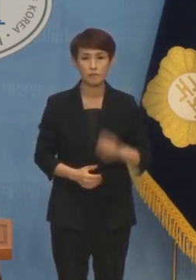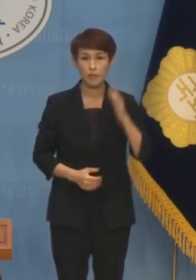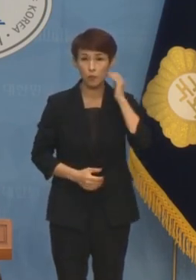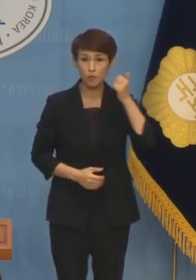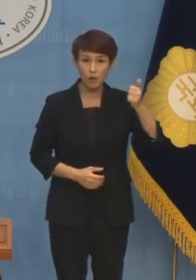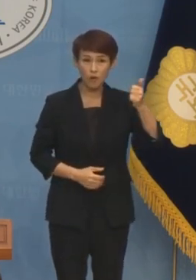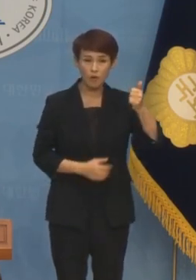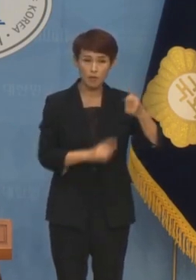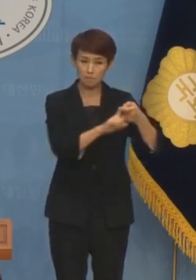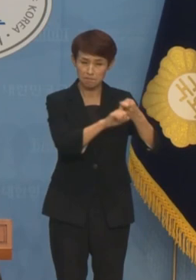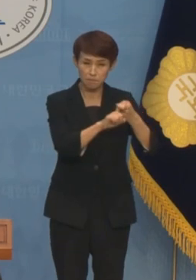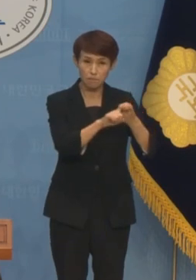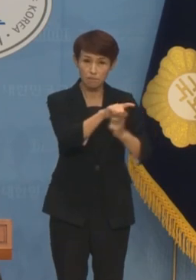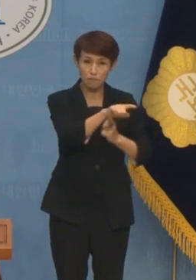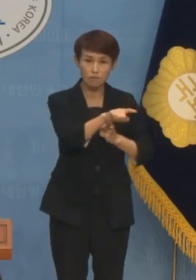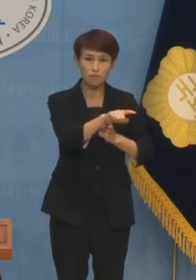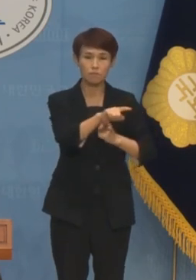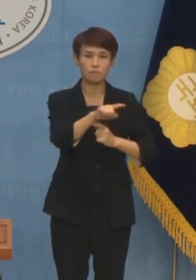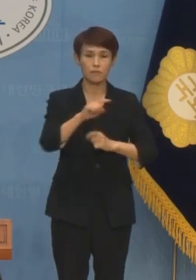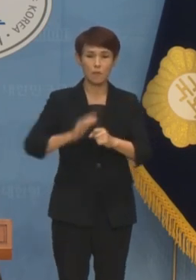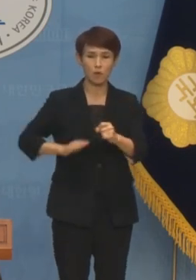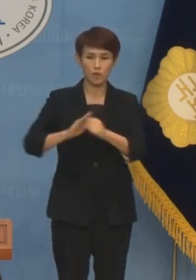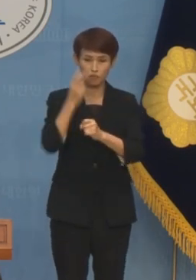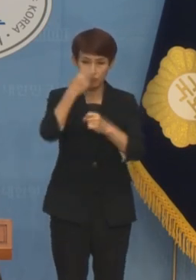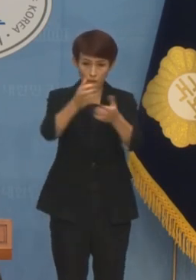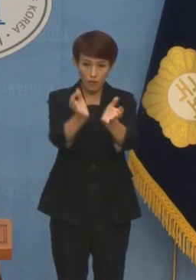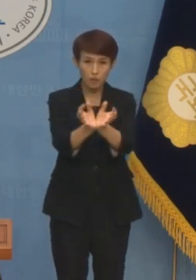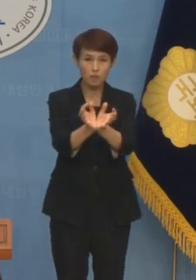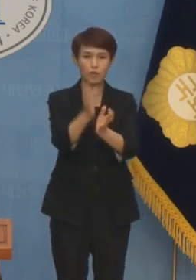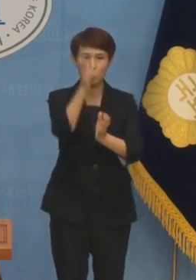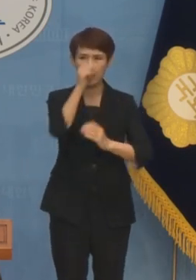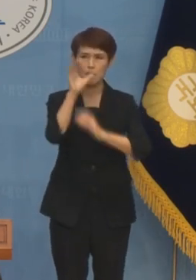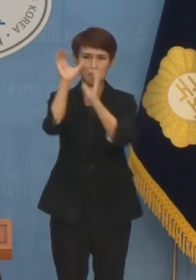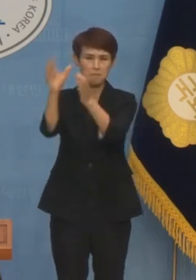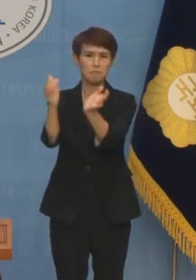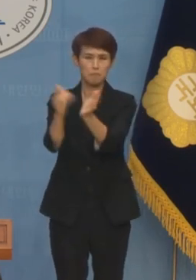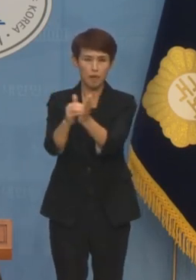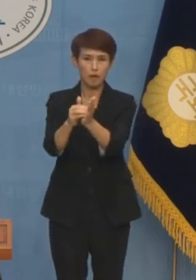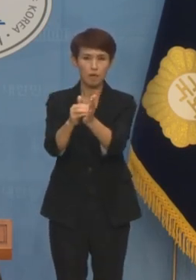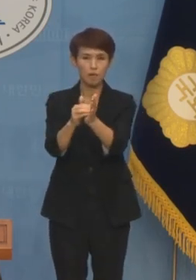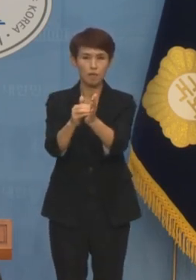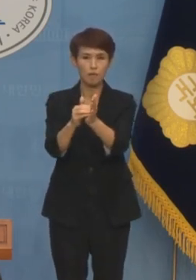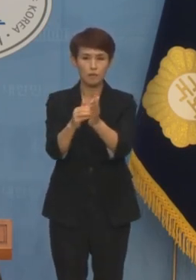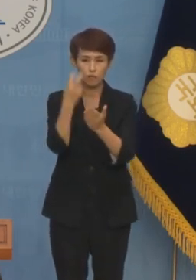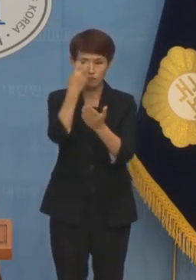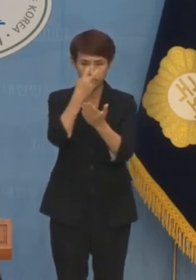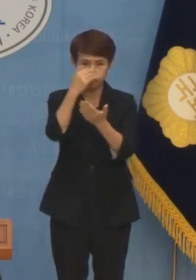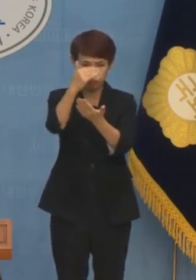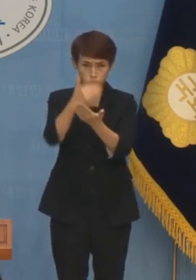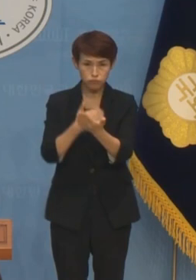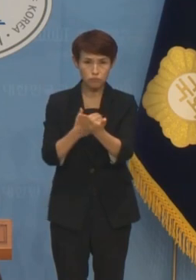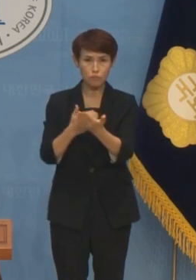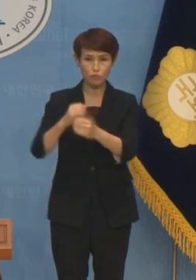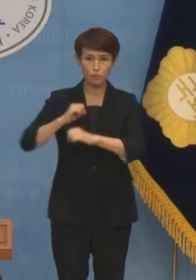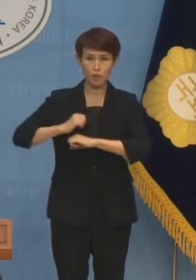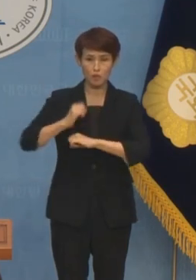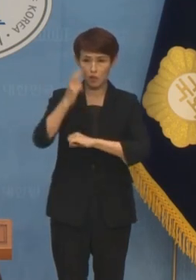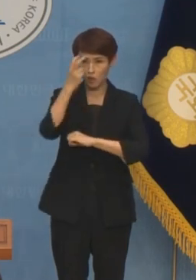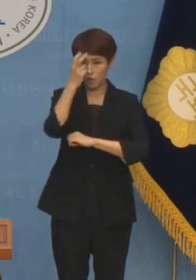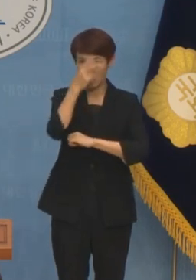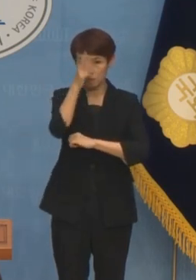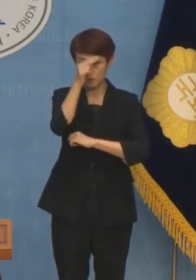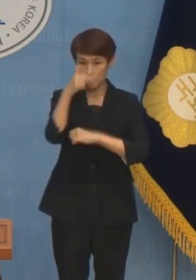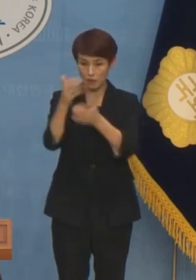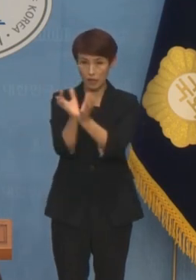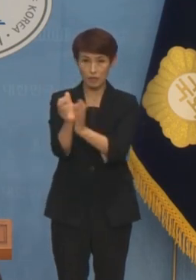대통령의 핵심 측근인 해병대 수사단이 경찰에 넘긴 최상병 사건 수사 자료를 국방부 검찰단이 회수한